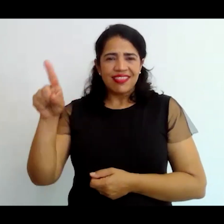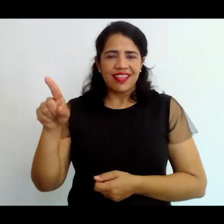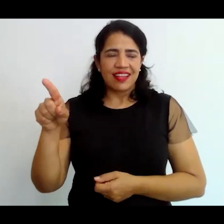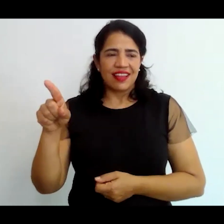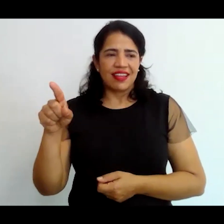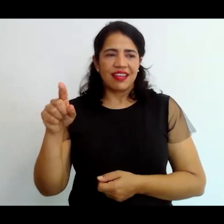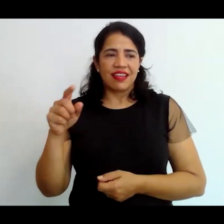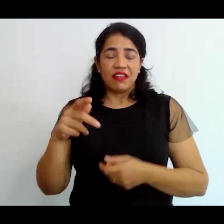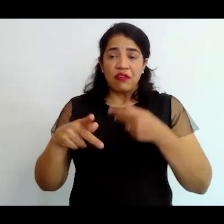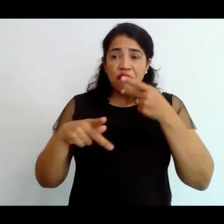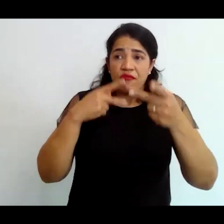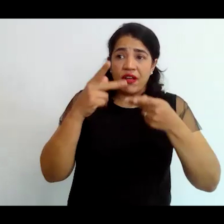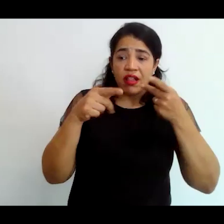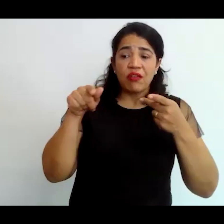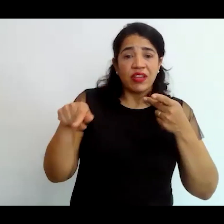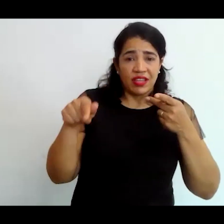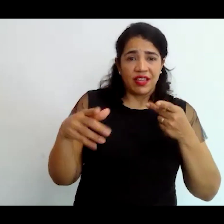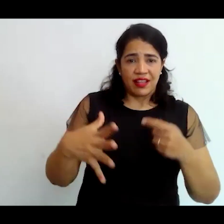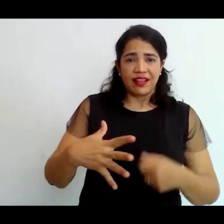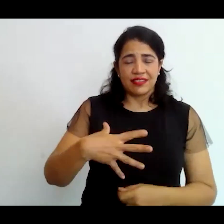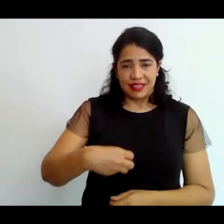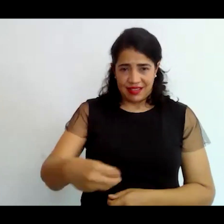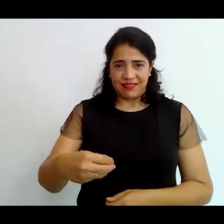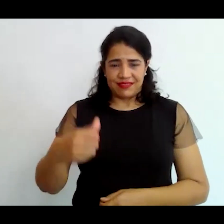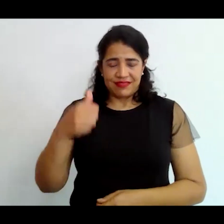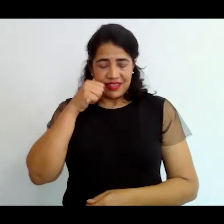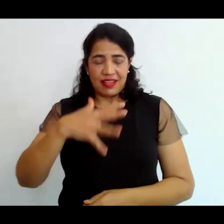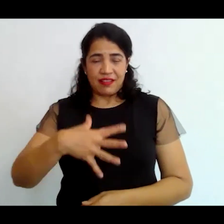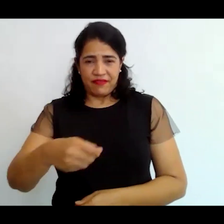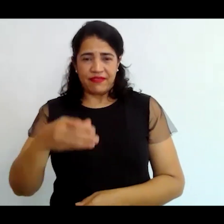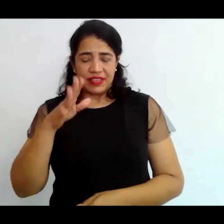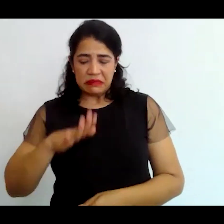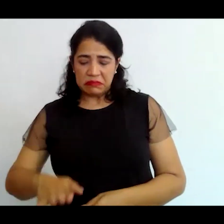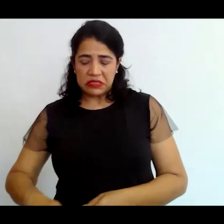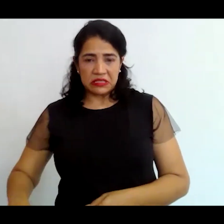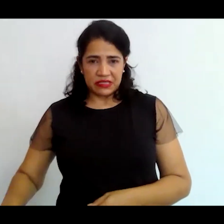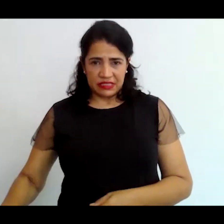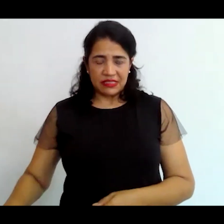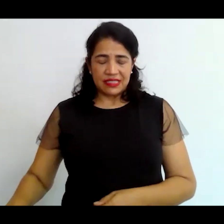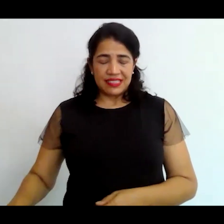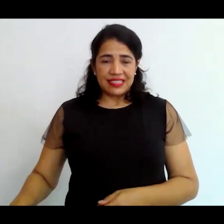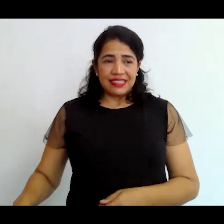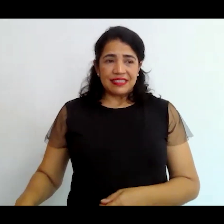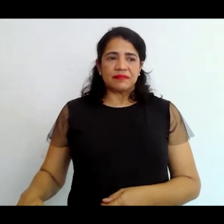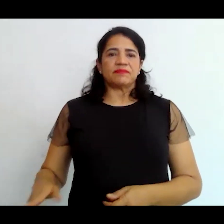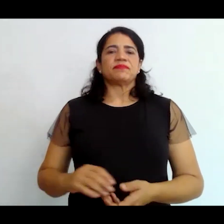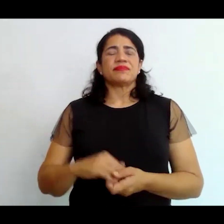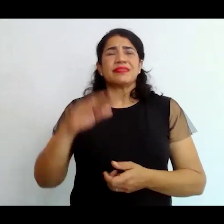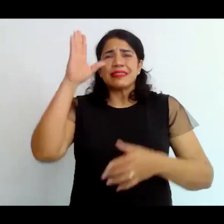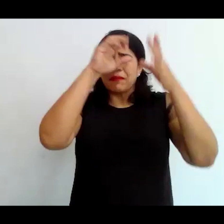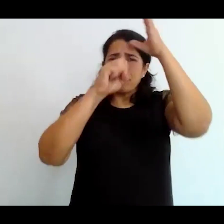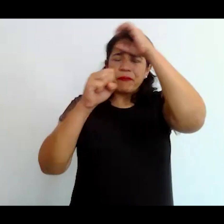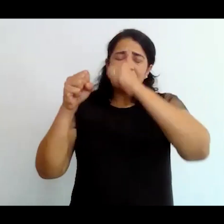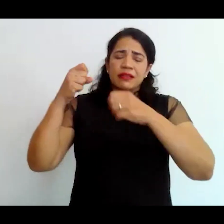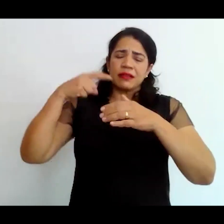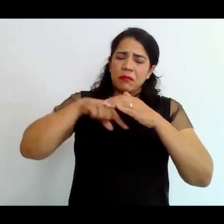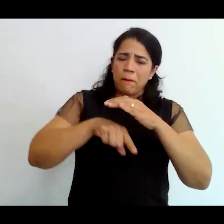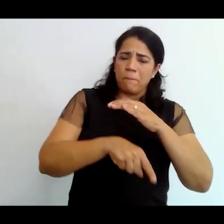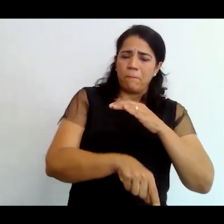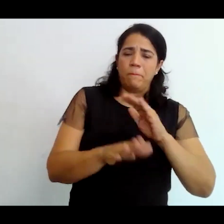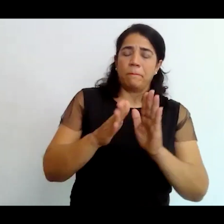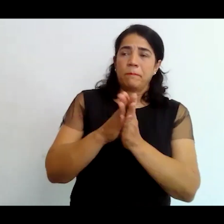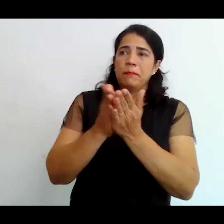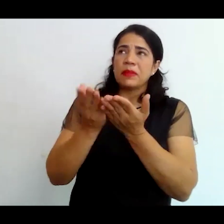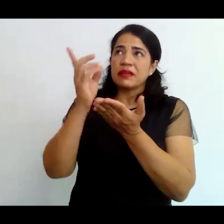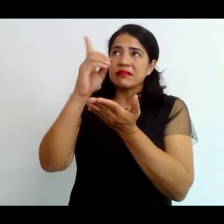essas frases na imersão da palavra, porque, irmãos, é isso, porque os judeus, né, eles praticam essa palavra, só que de um